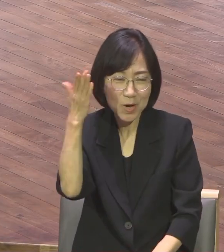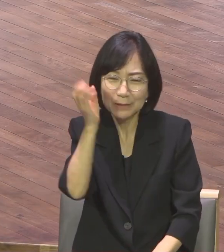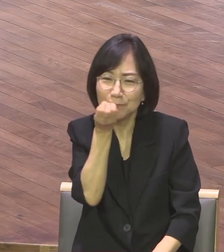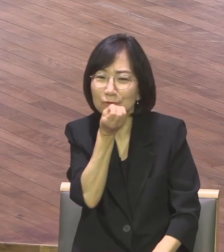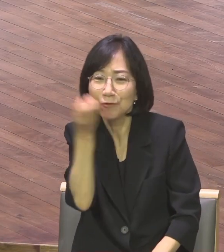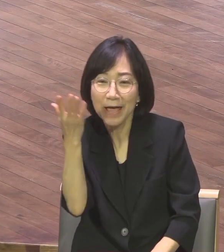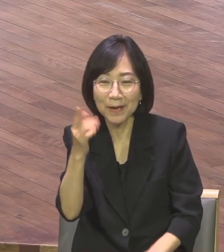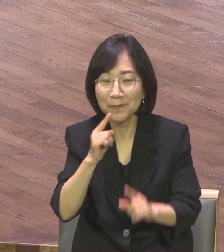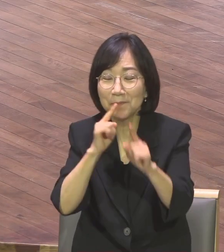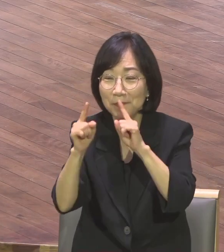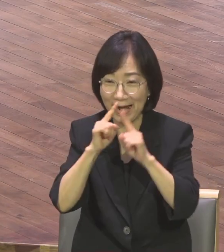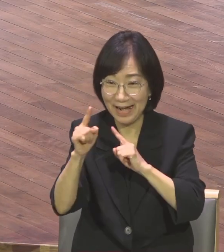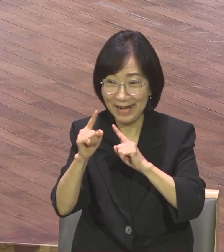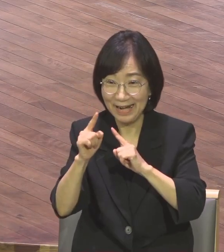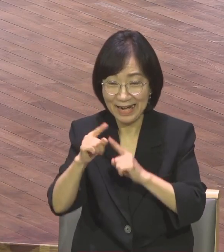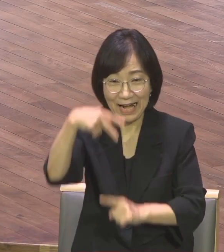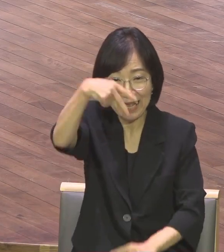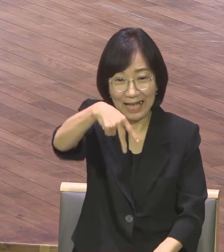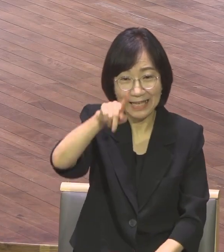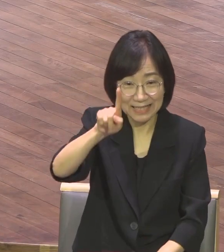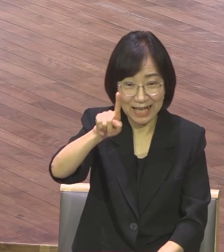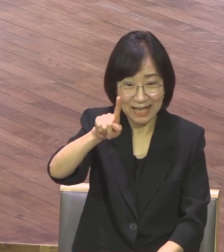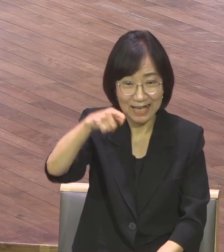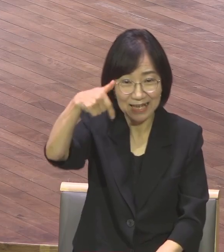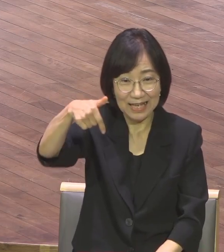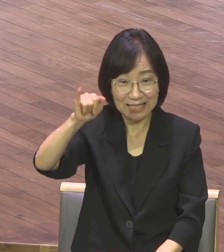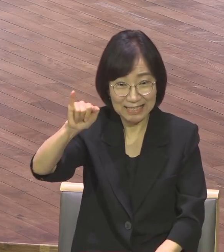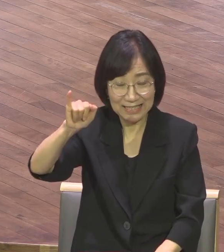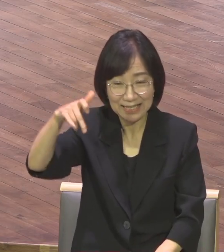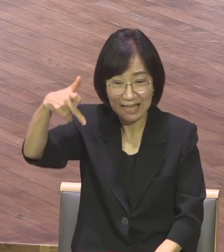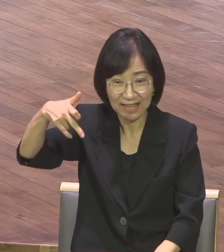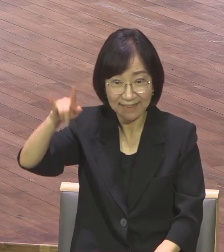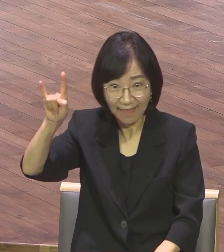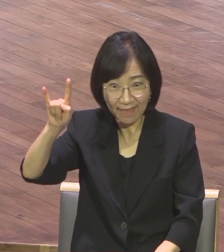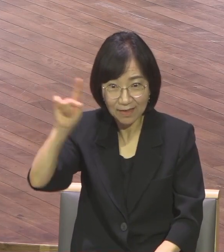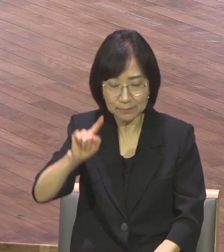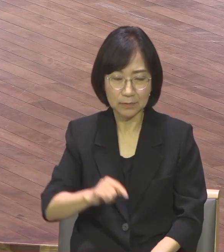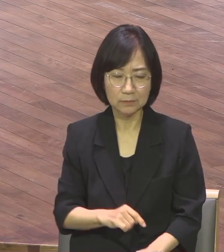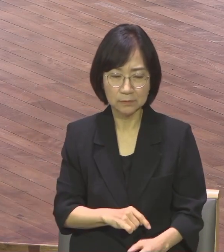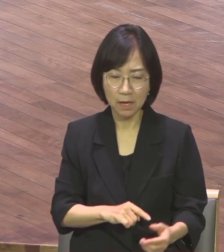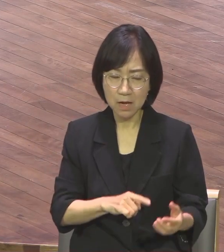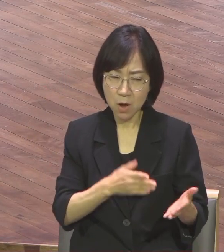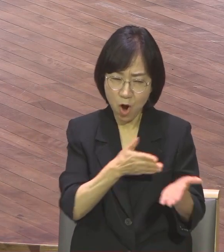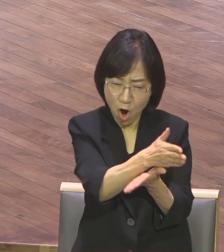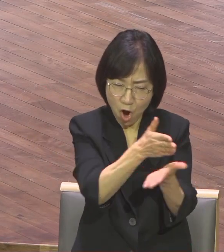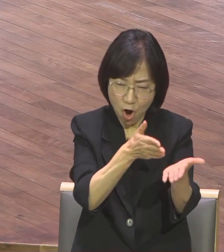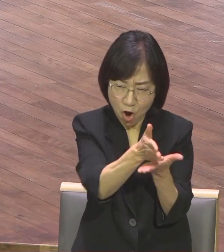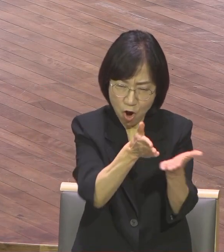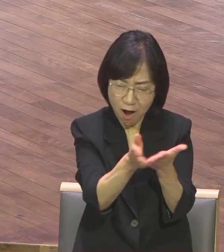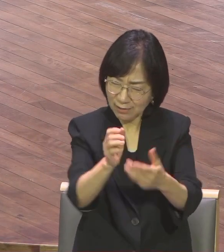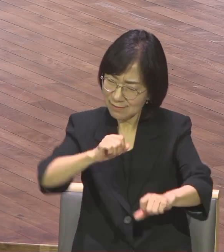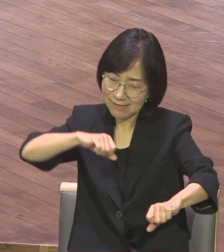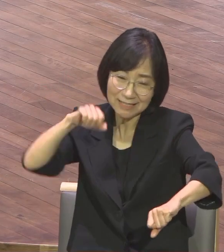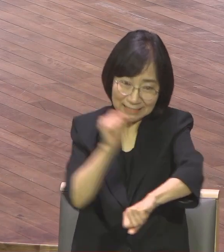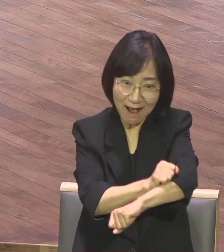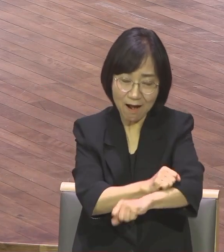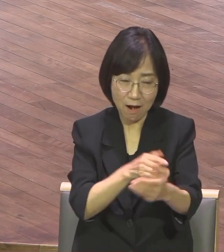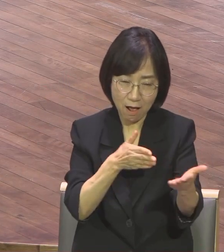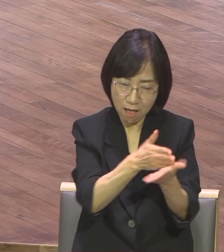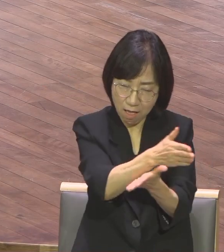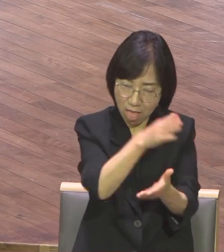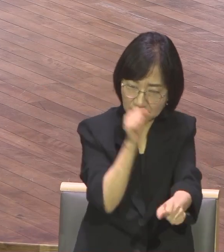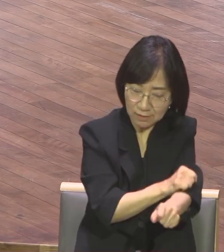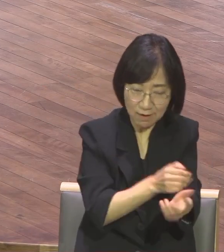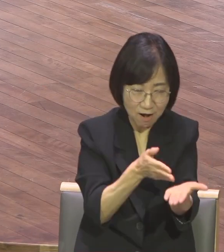이 다방면에 모든 면에 능력 있는 사람을 사기 캐라는 새로운 신조어예요.